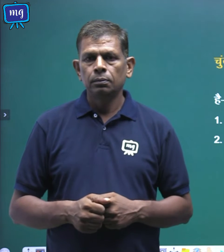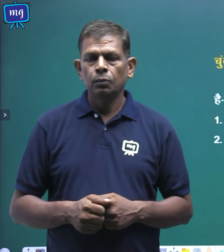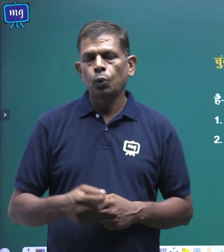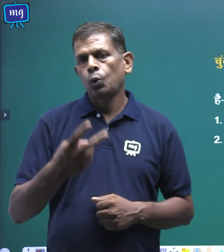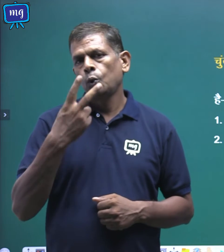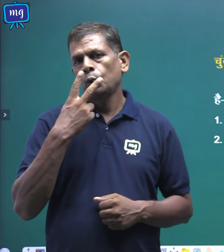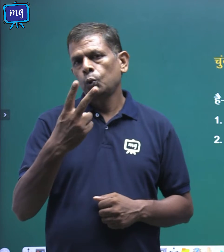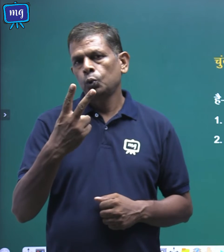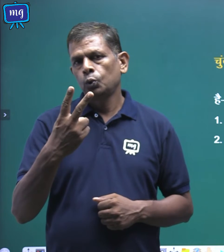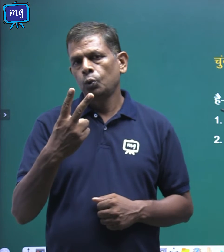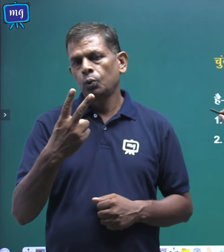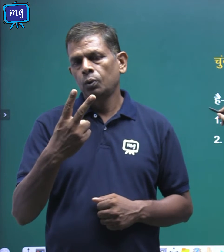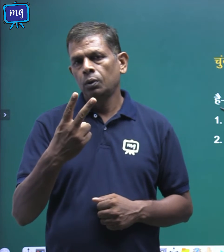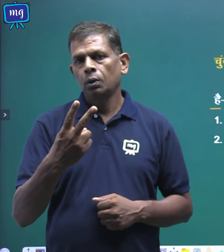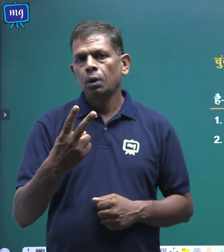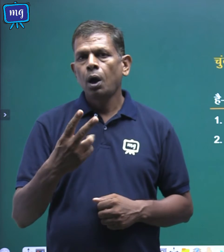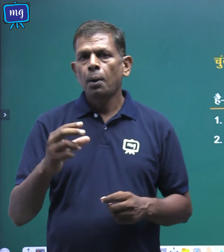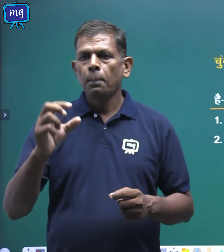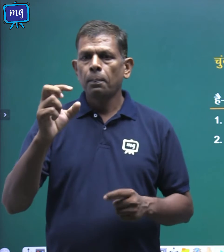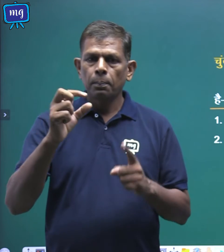के दो ध्रुव होते हैं,